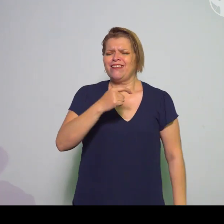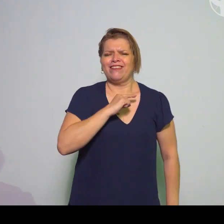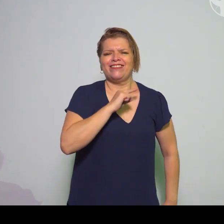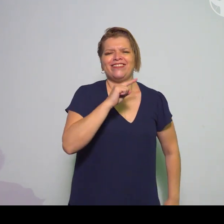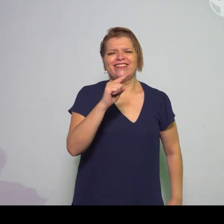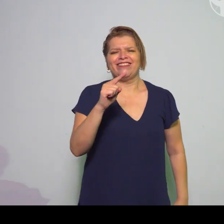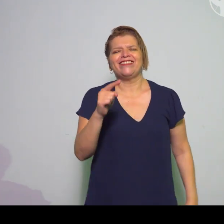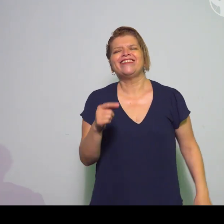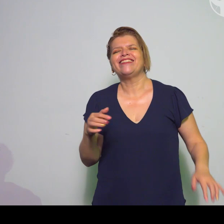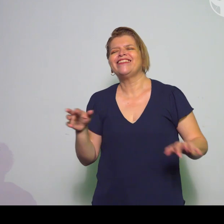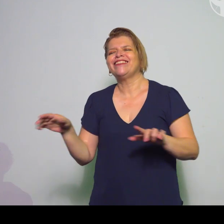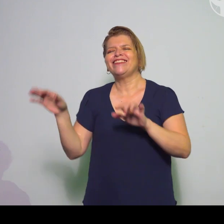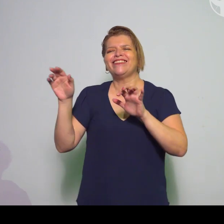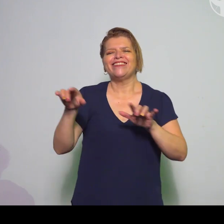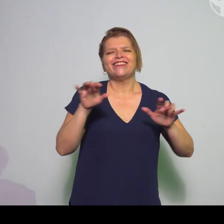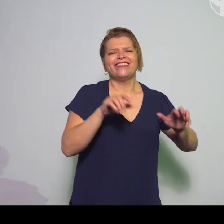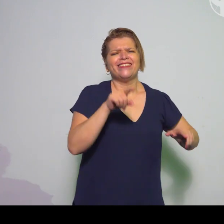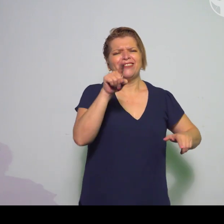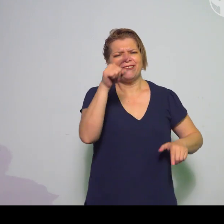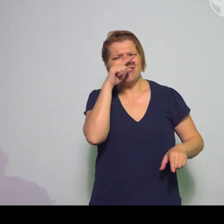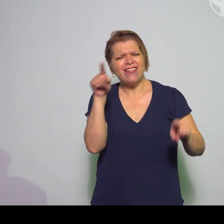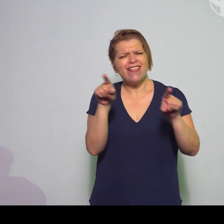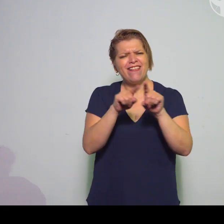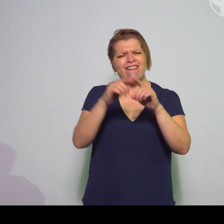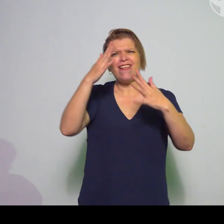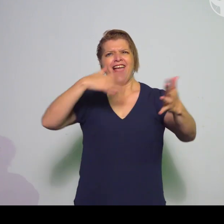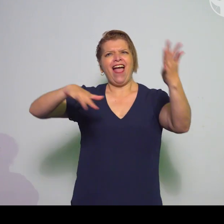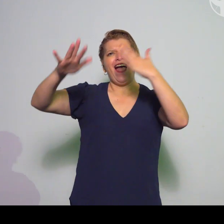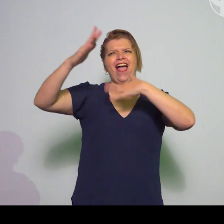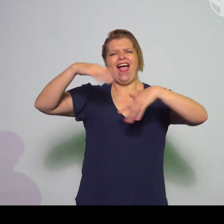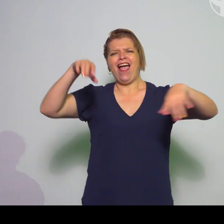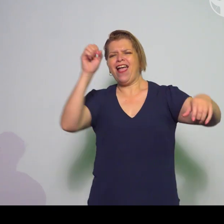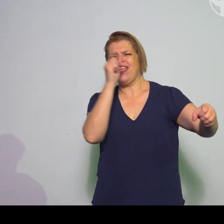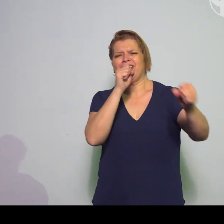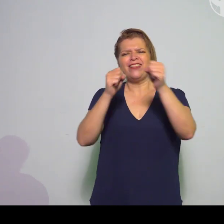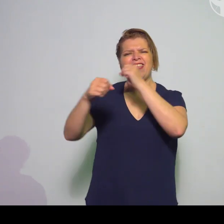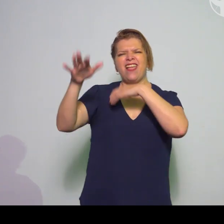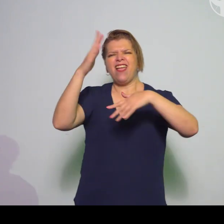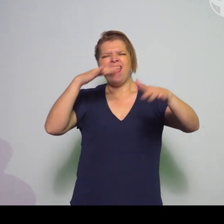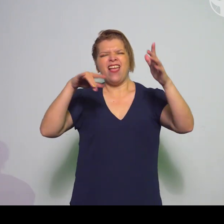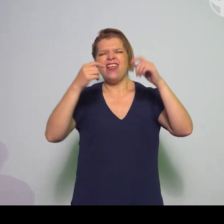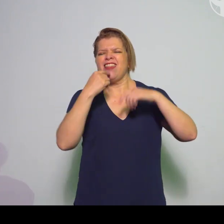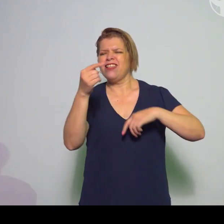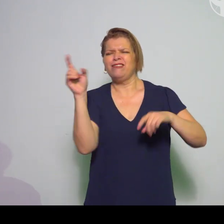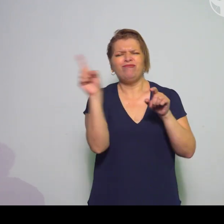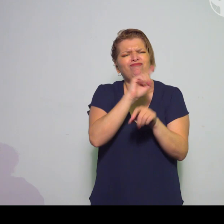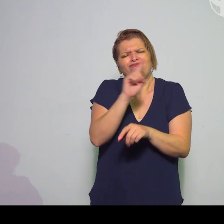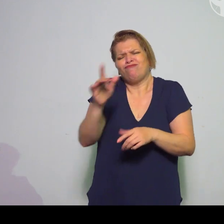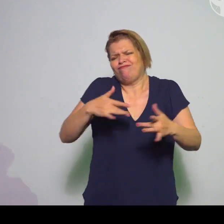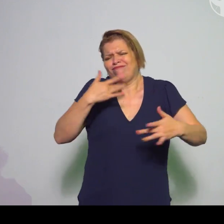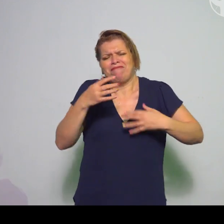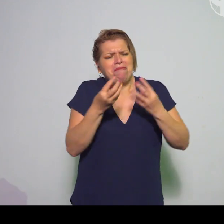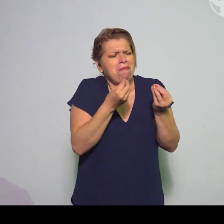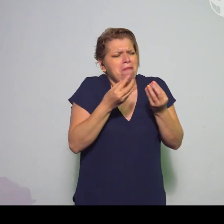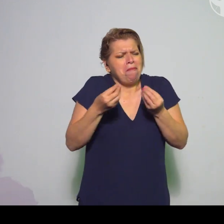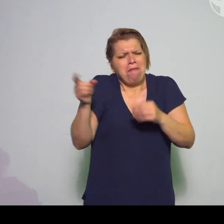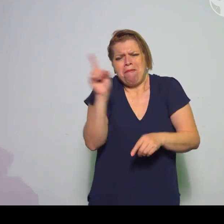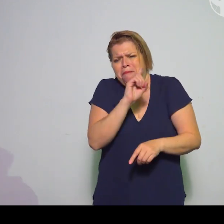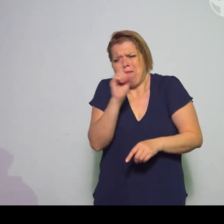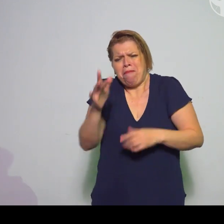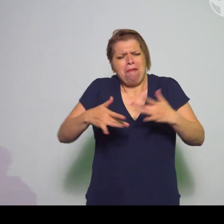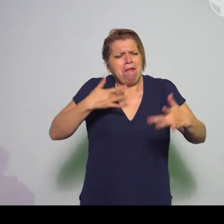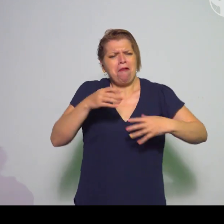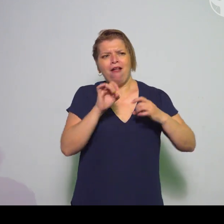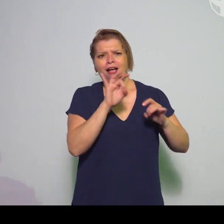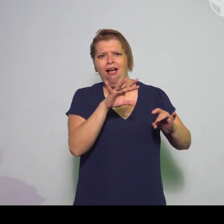el gran yo soy. Levante su voz y cántelo. No hay temor, no